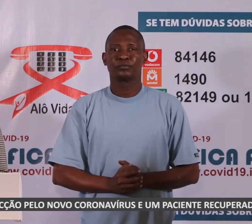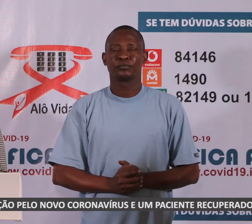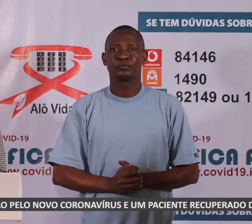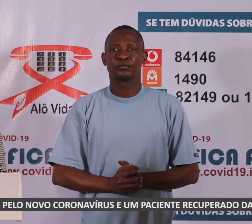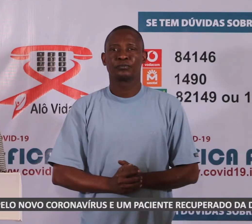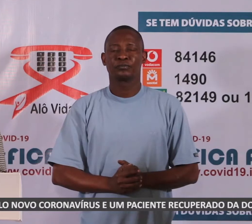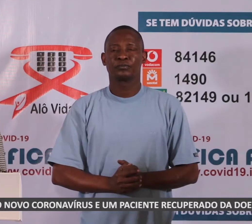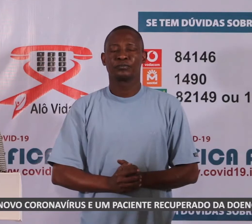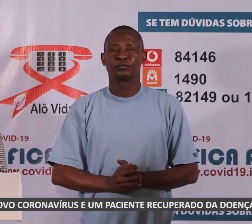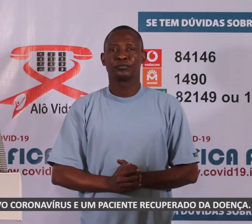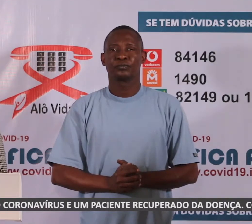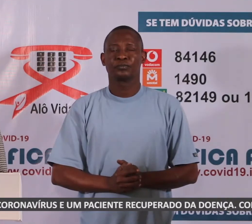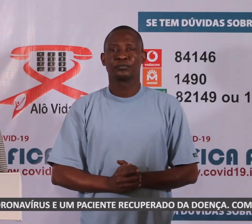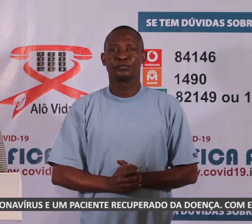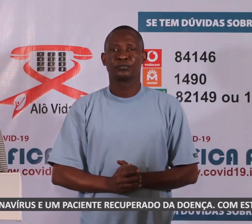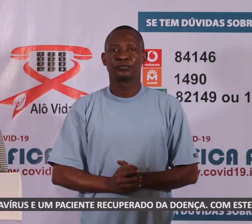E que neste momento